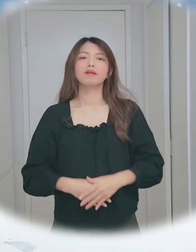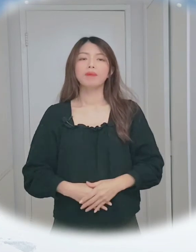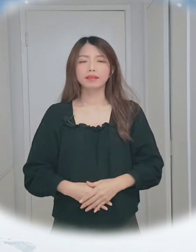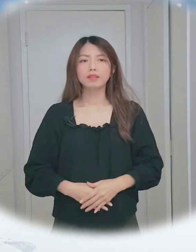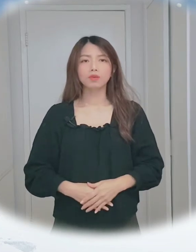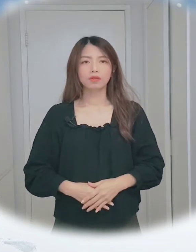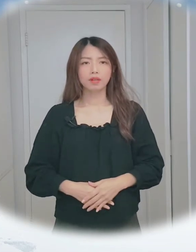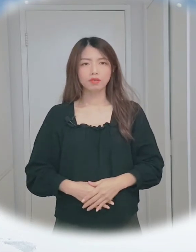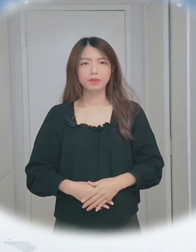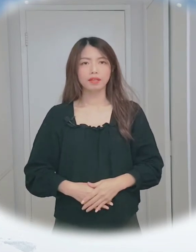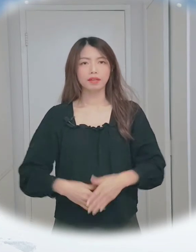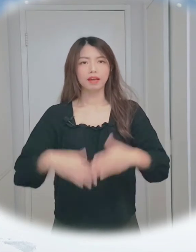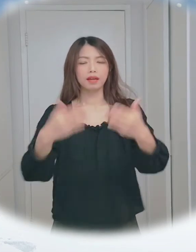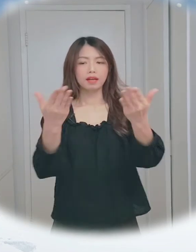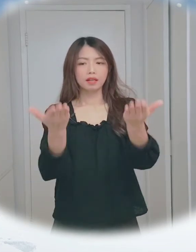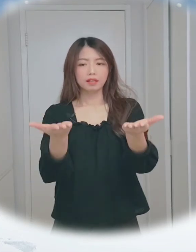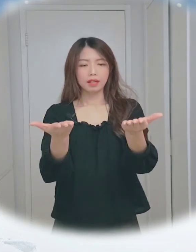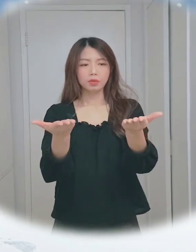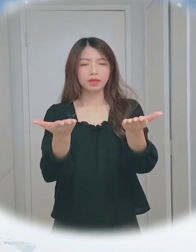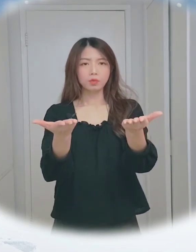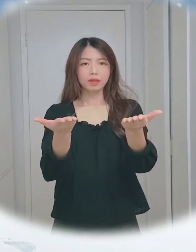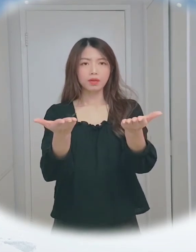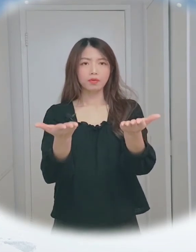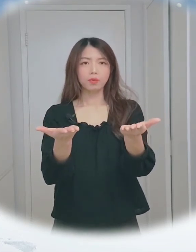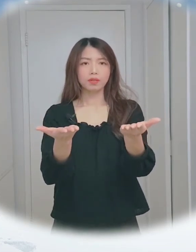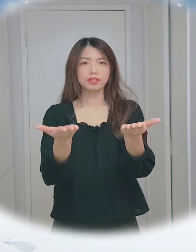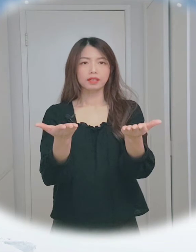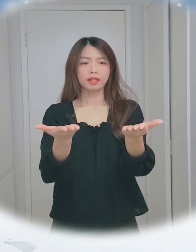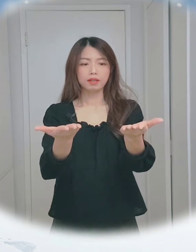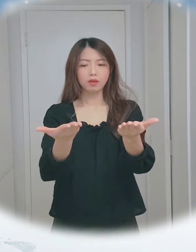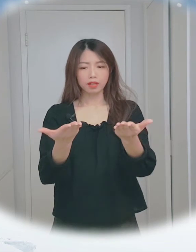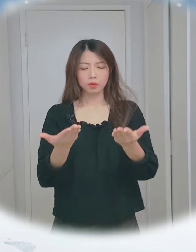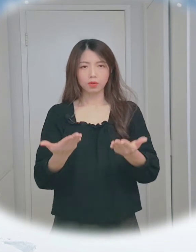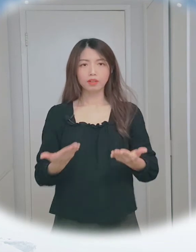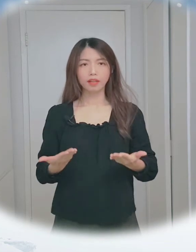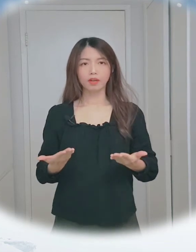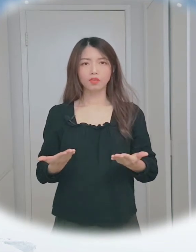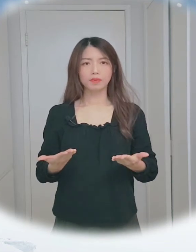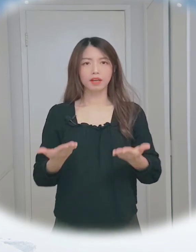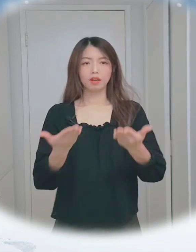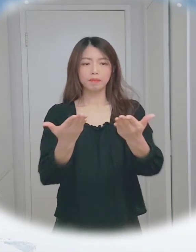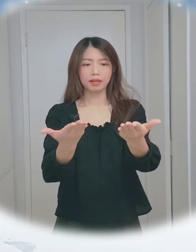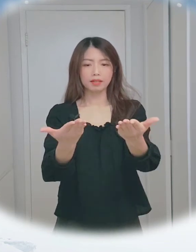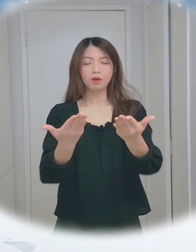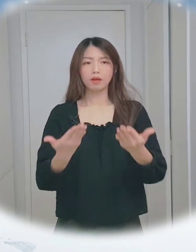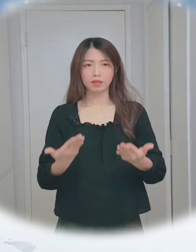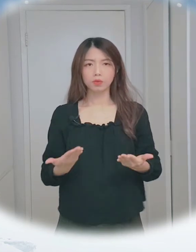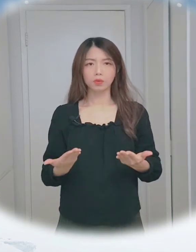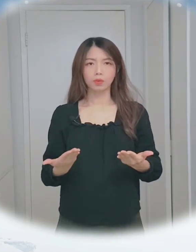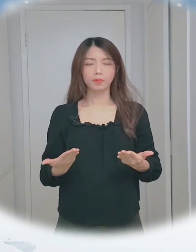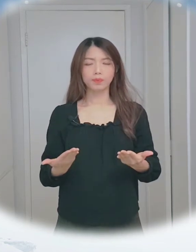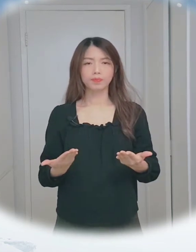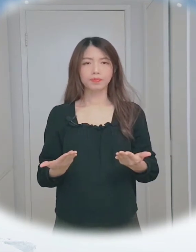받다 수어를 해주시면 되는데 양손 다 손바닥이 위로 보이는 이 상태에서 내 쪽으로 끌어당겨주시면 돼요. 밖에서